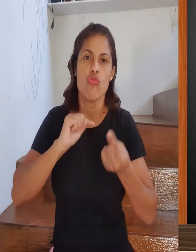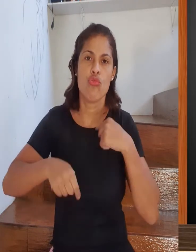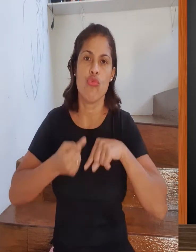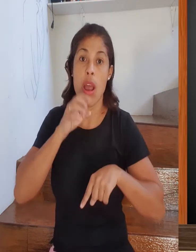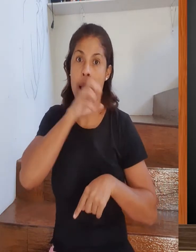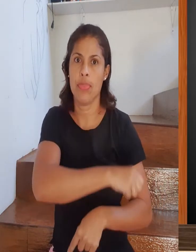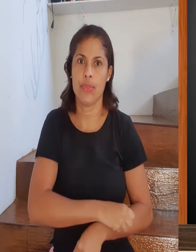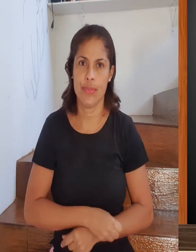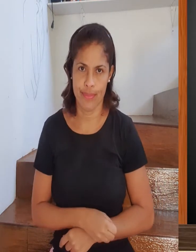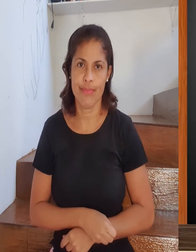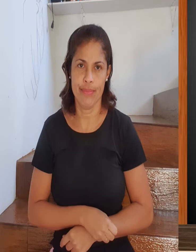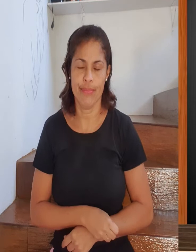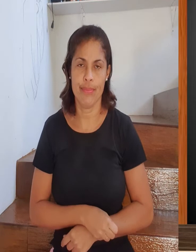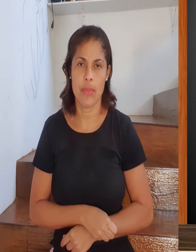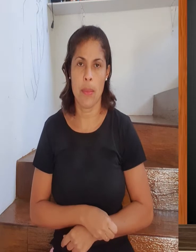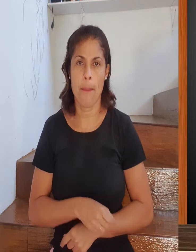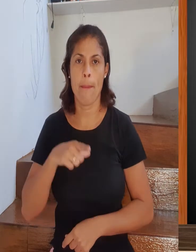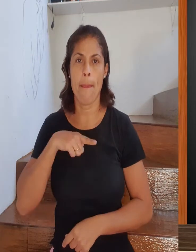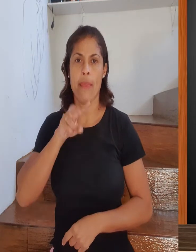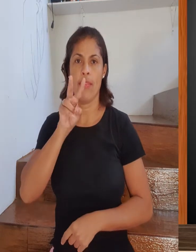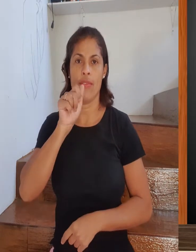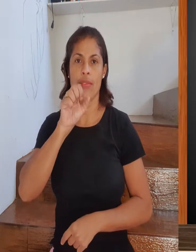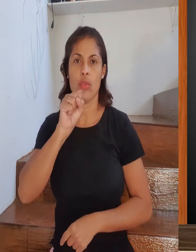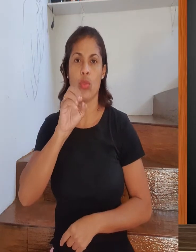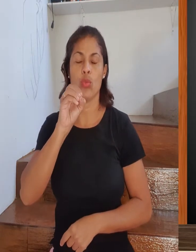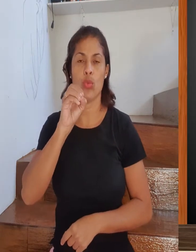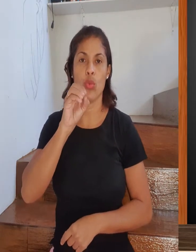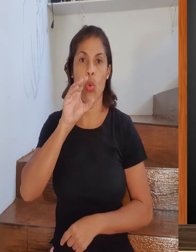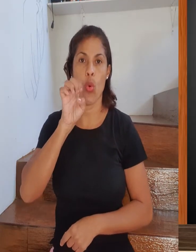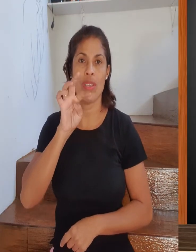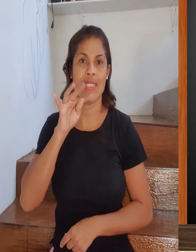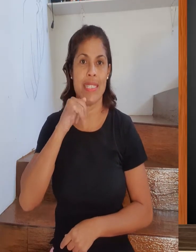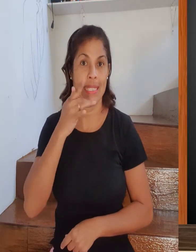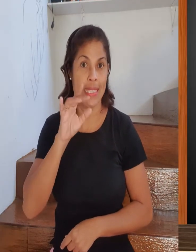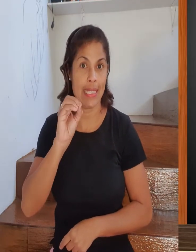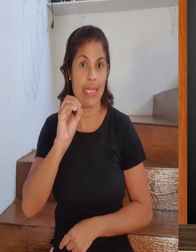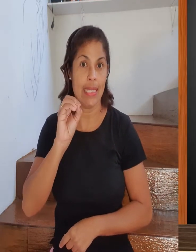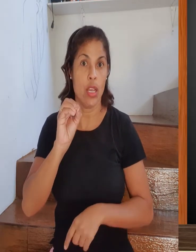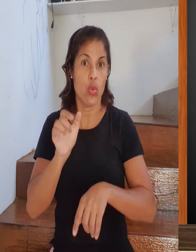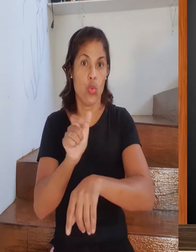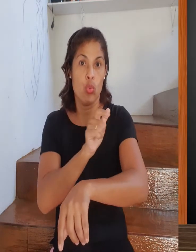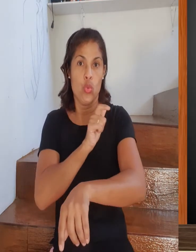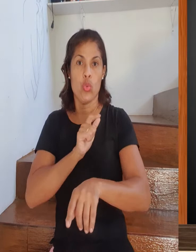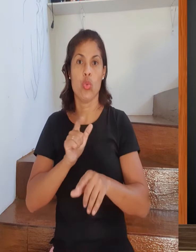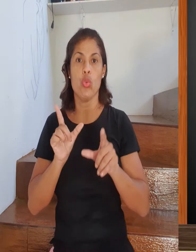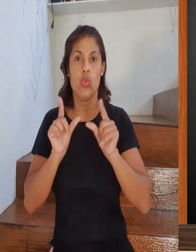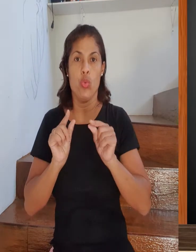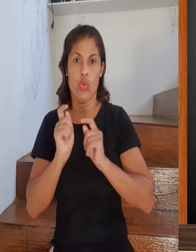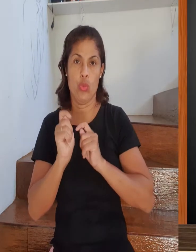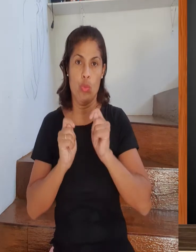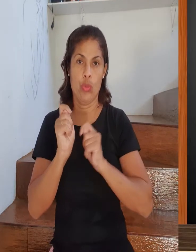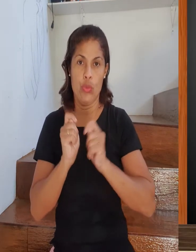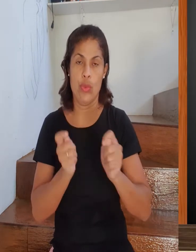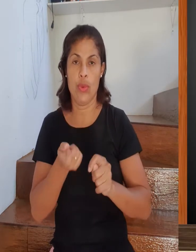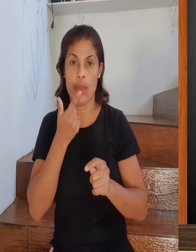efetivamente absorvidos. A vasoconstrição local diminui e muito a absorção